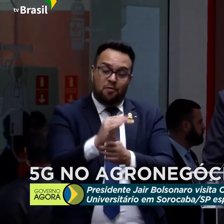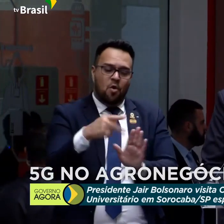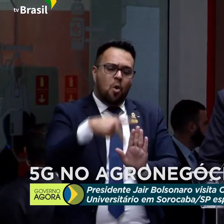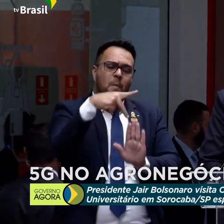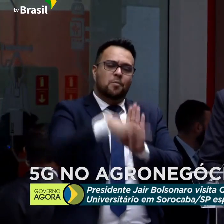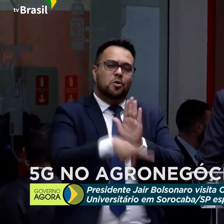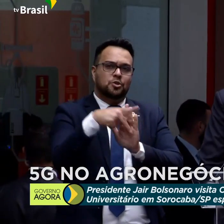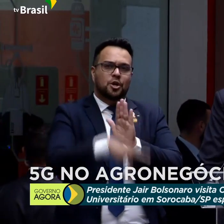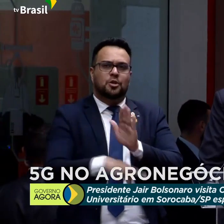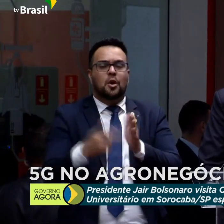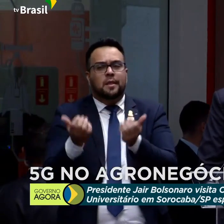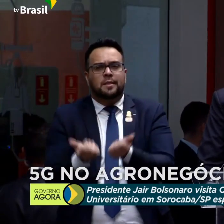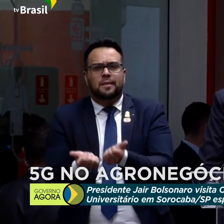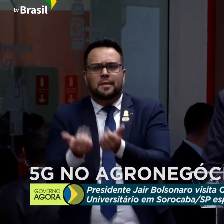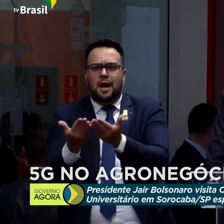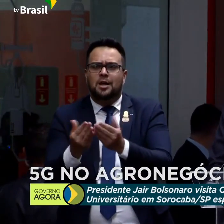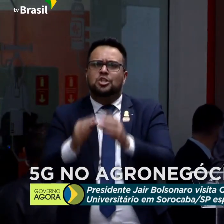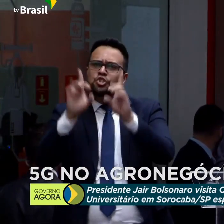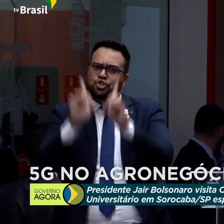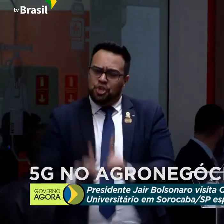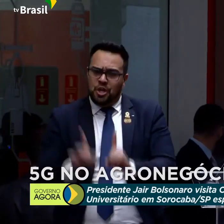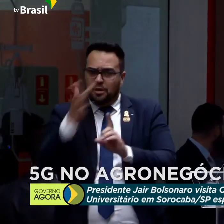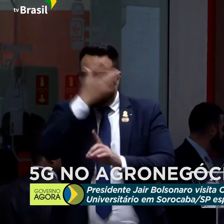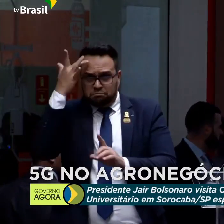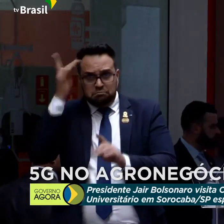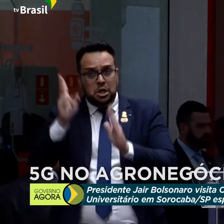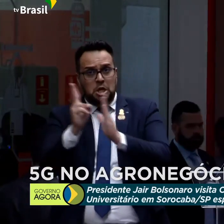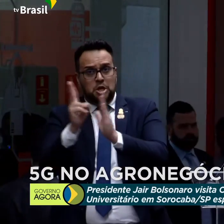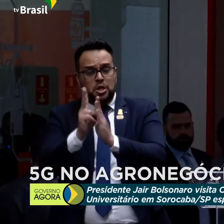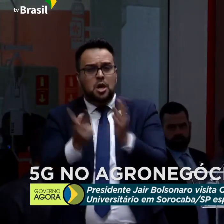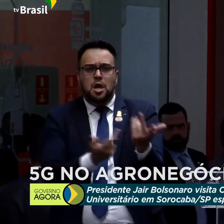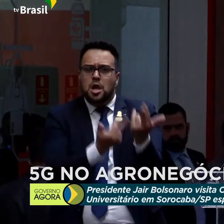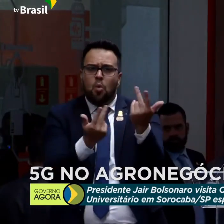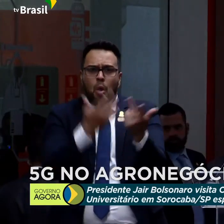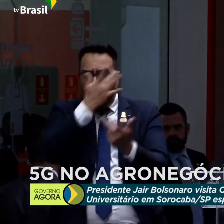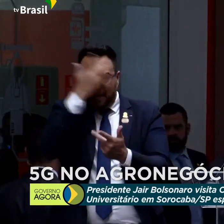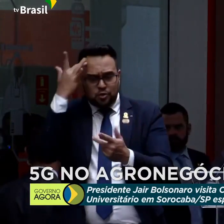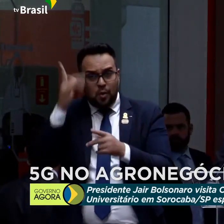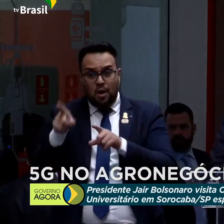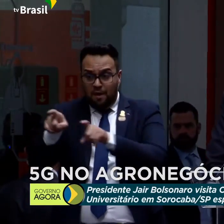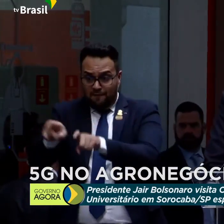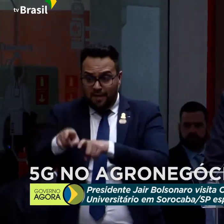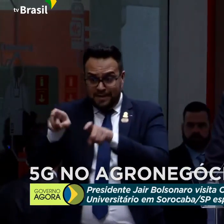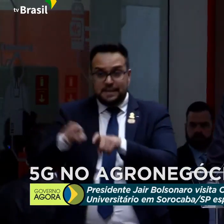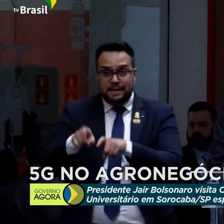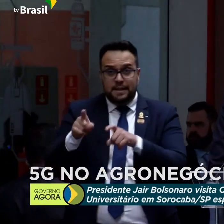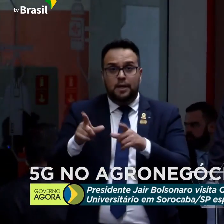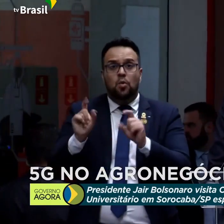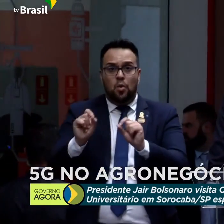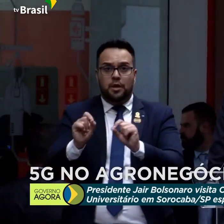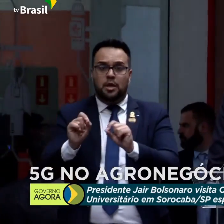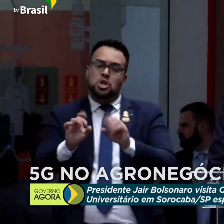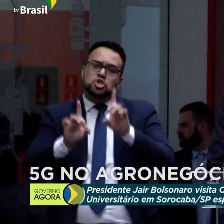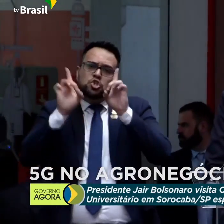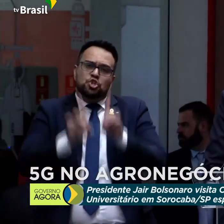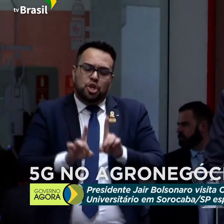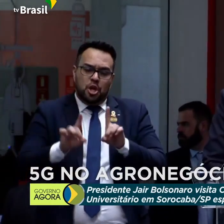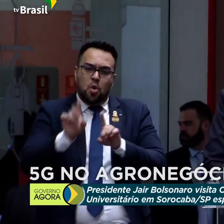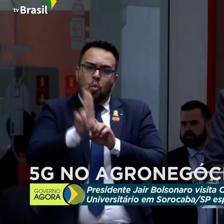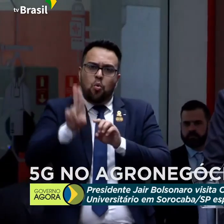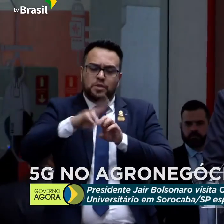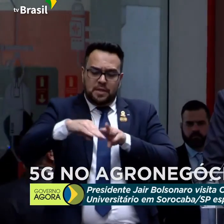projeto que dá muitos direitos aos índios, quase os mesmos que o fazendeiro tem ao lado de sua propriedade. e nós